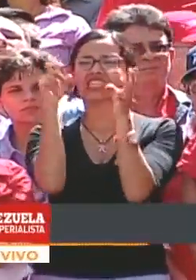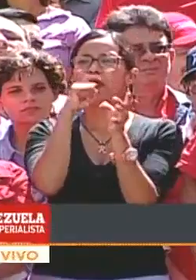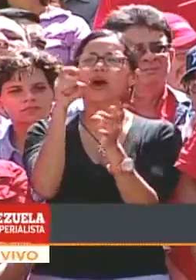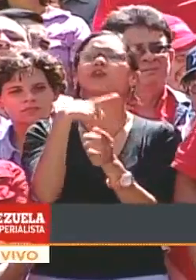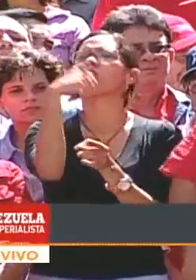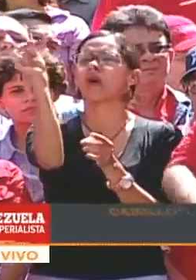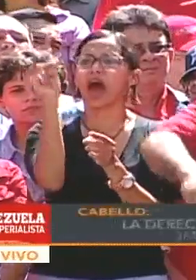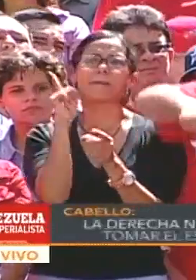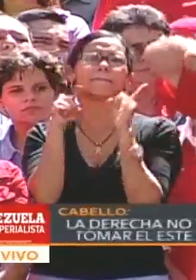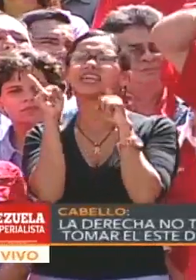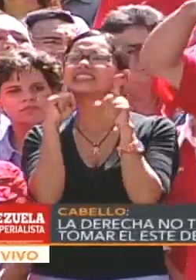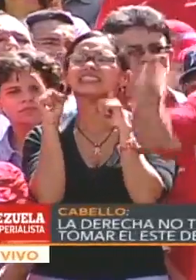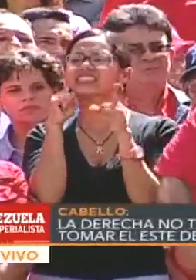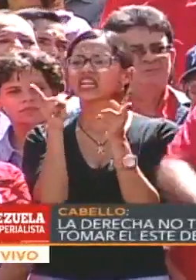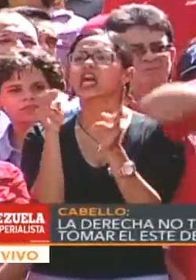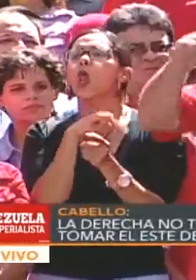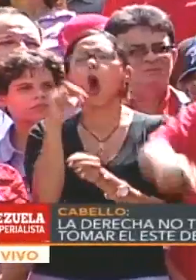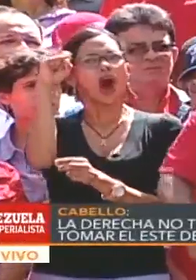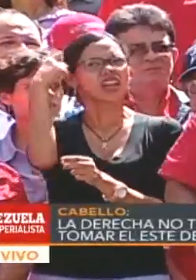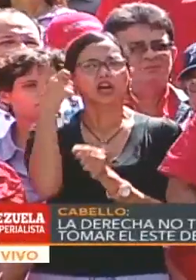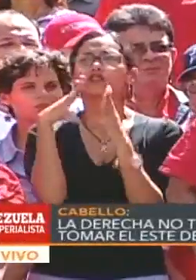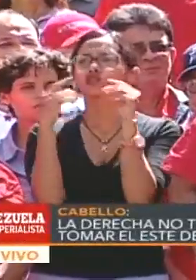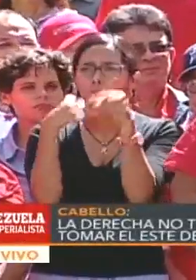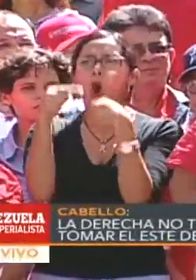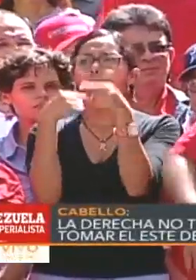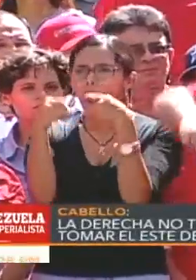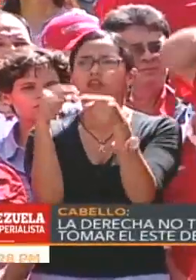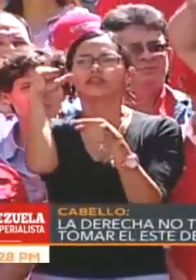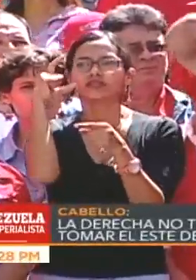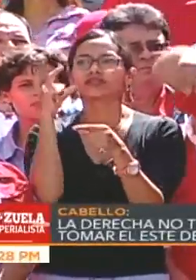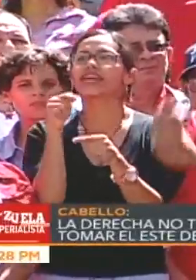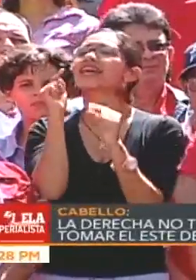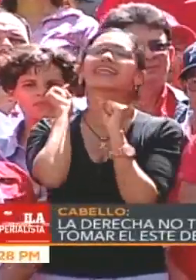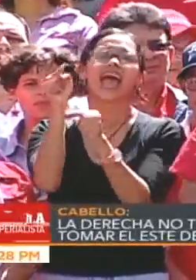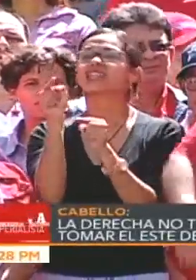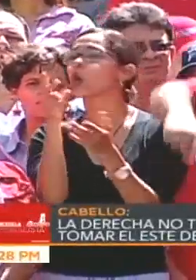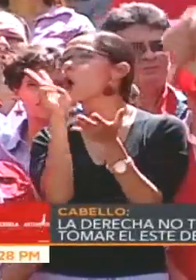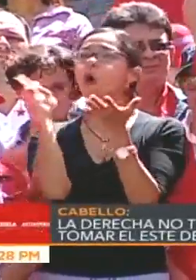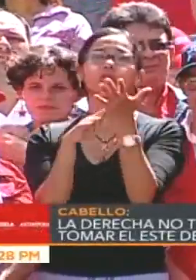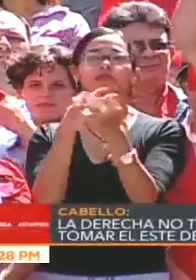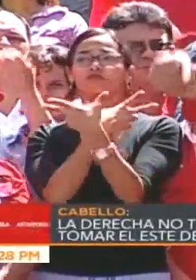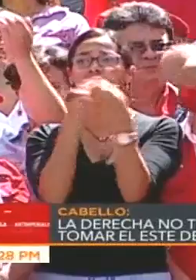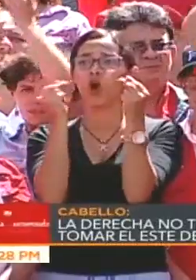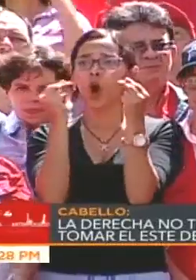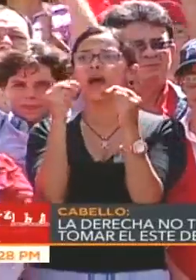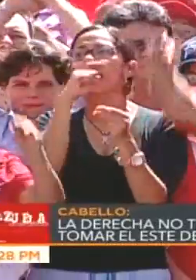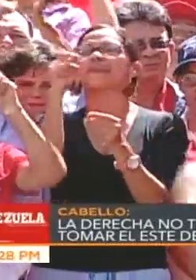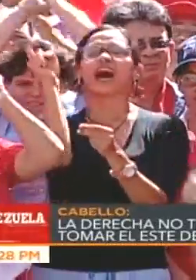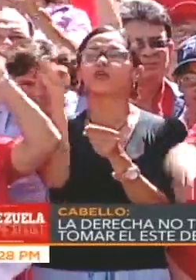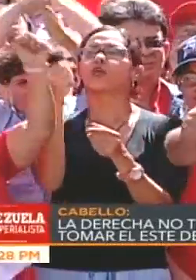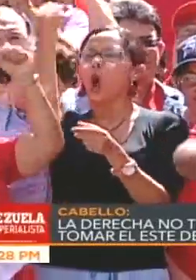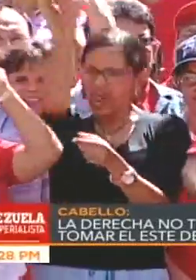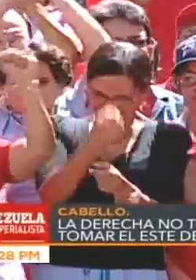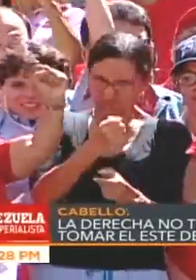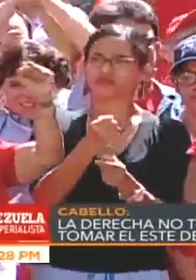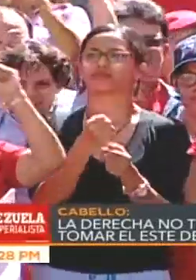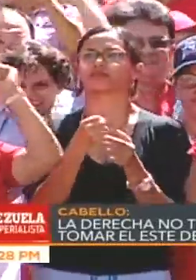va. Y nosotros les recordamos todos los días que ni ellos volverán, ni Nicolás Maduro se